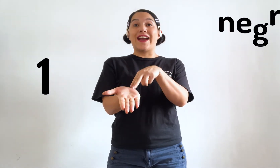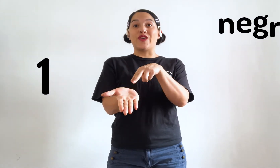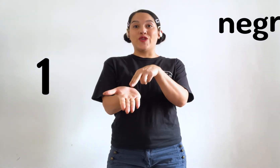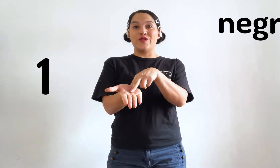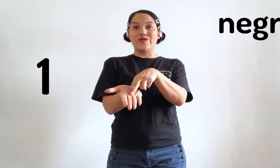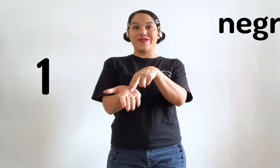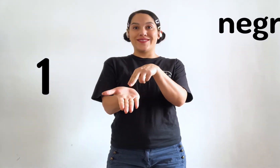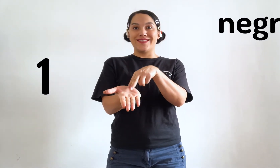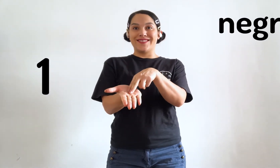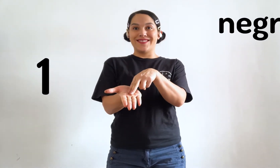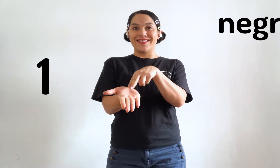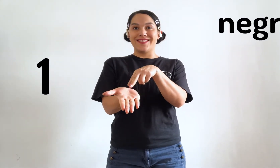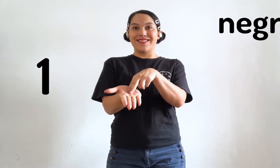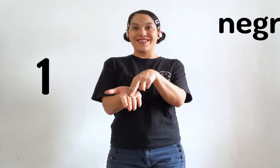Negro.